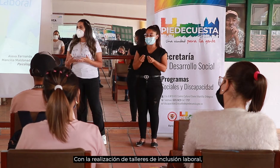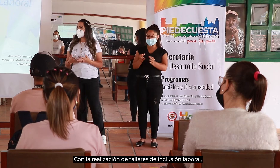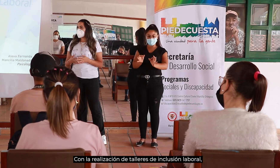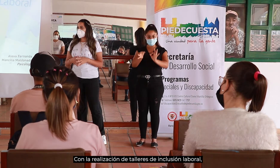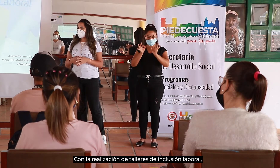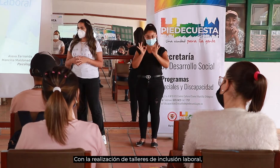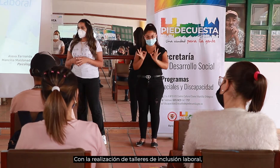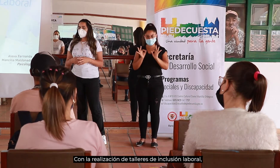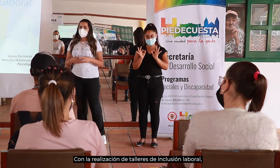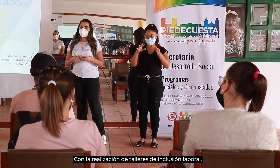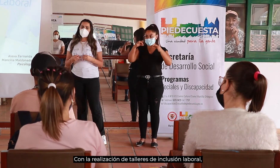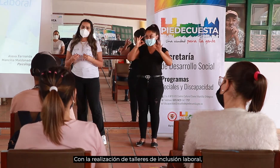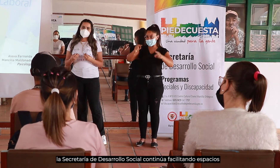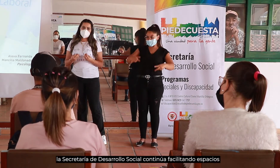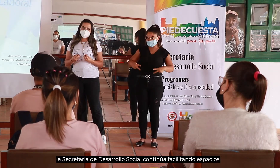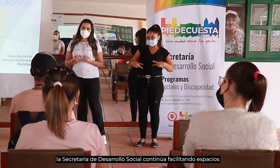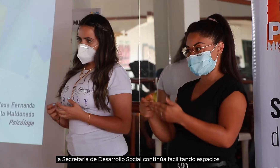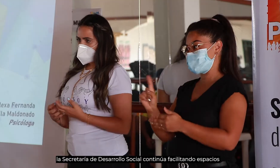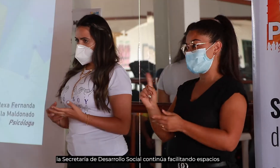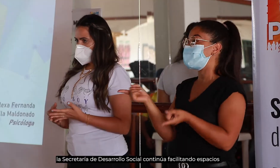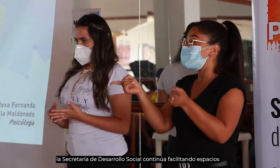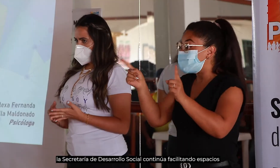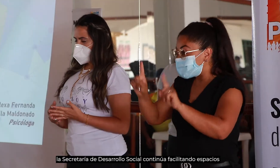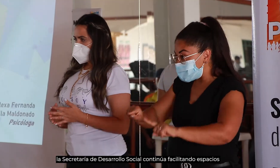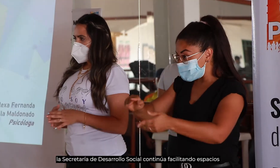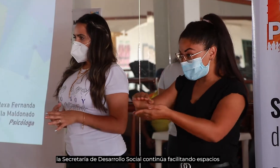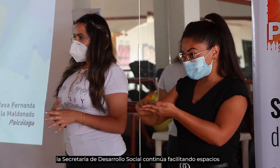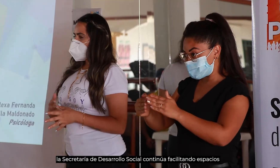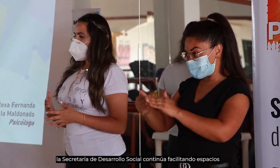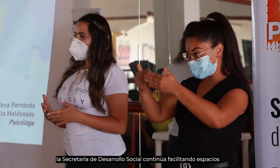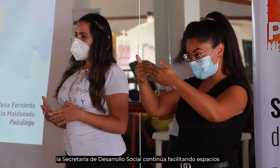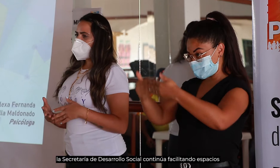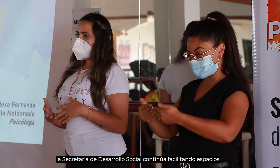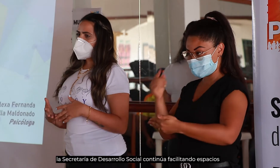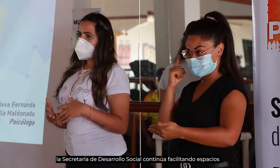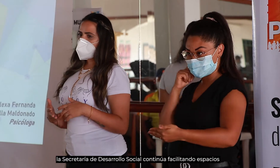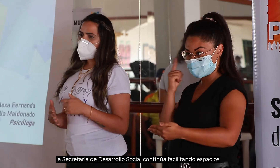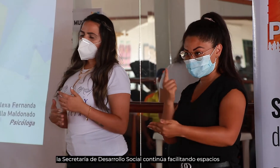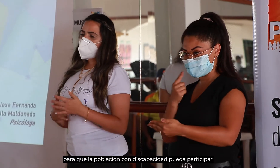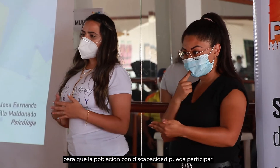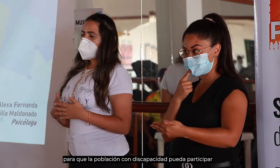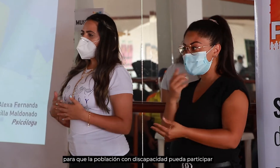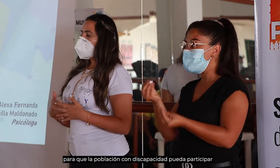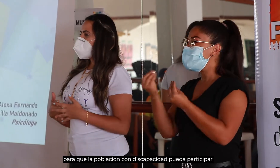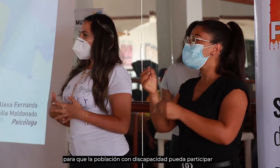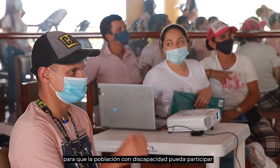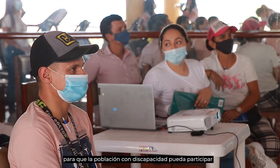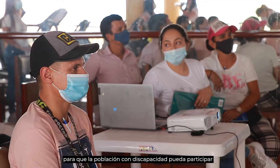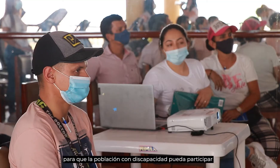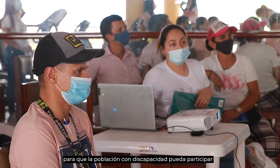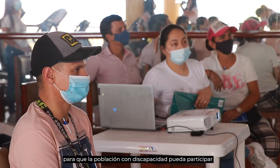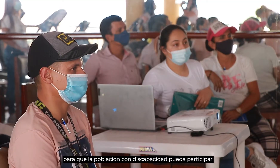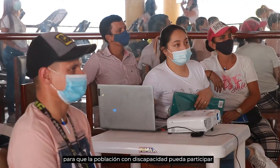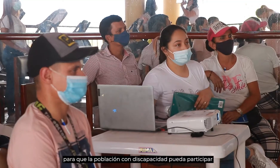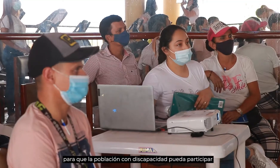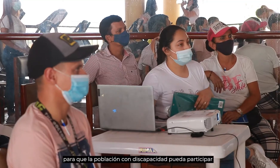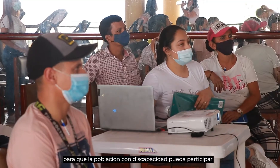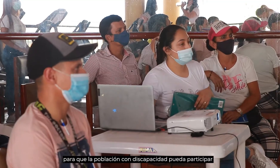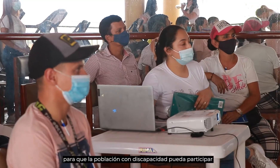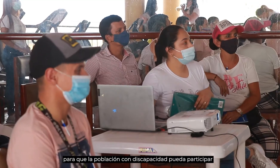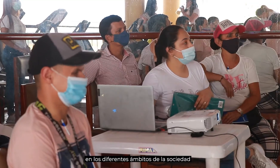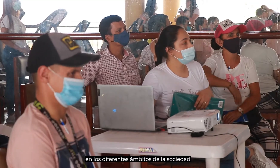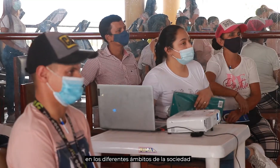Con la realización de talleres de inclusión laboral, la Secretaría de Desarrollo Social continúa facilitando espacios para que la población con discapacidad